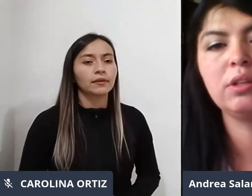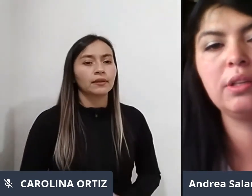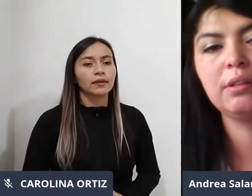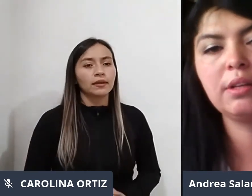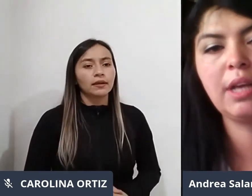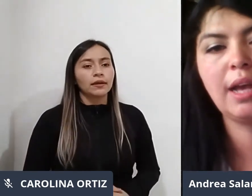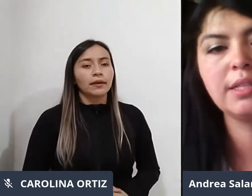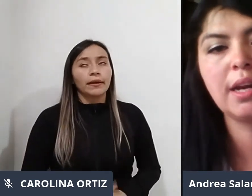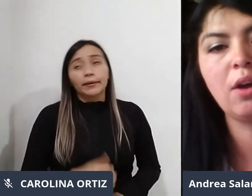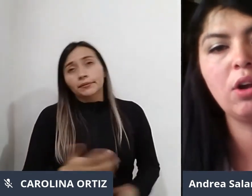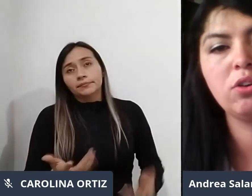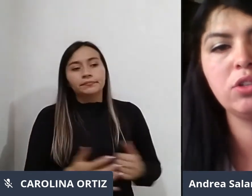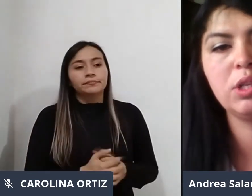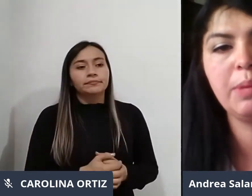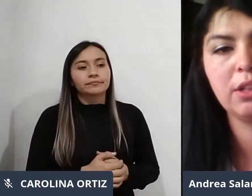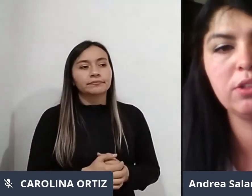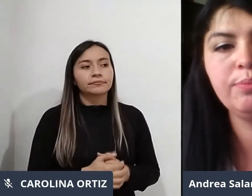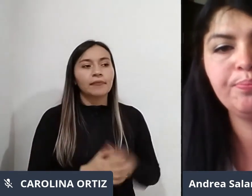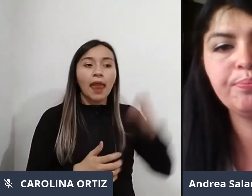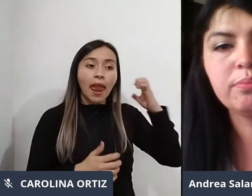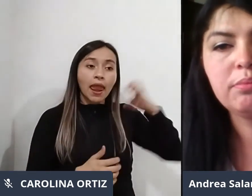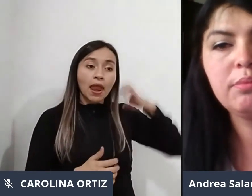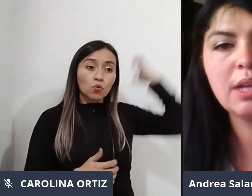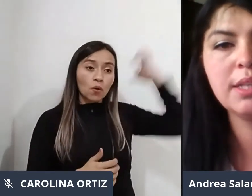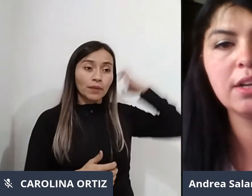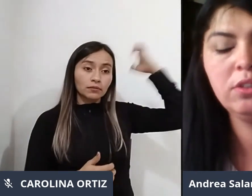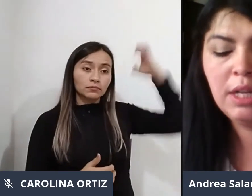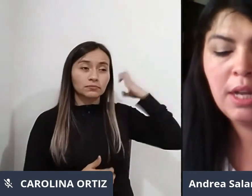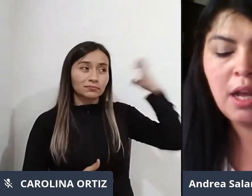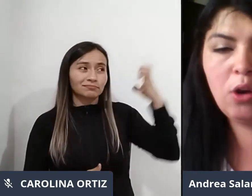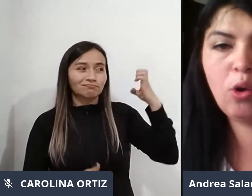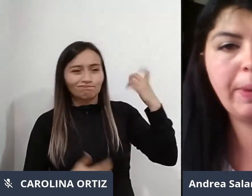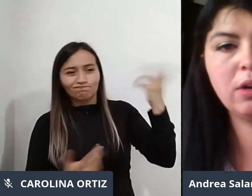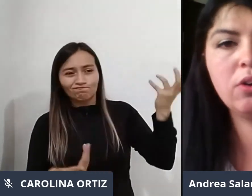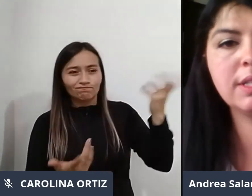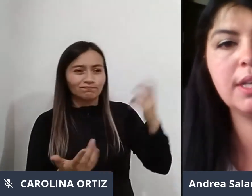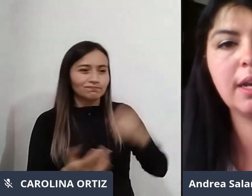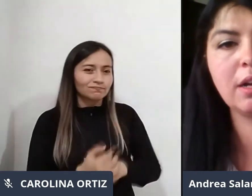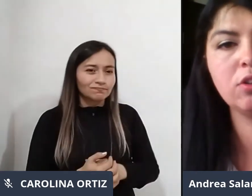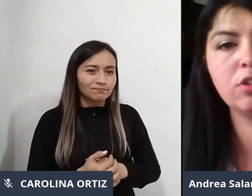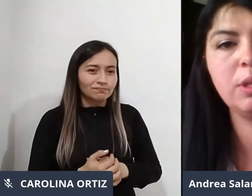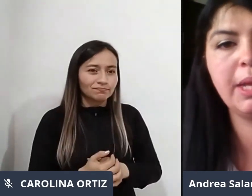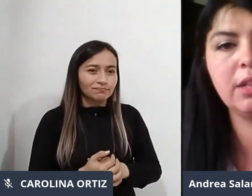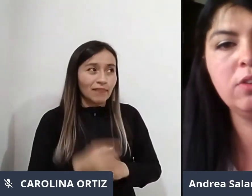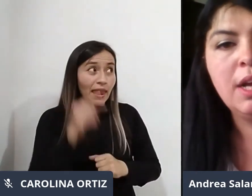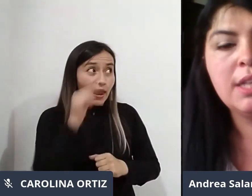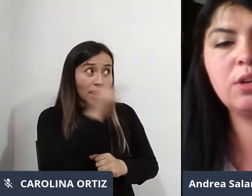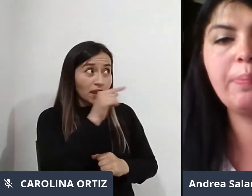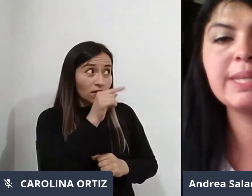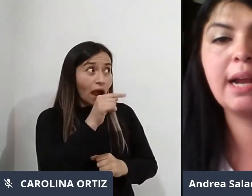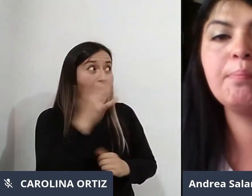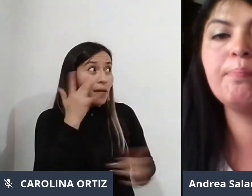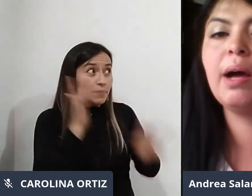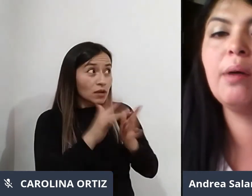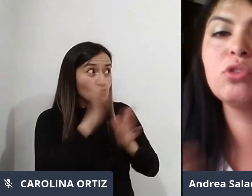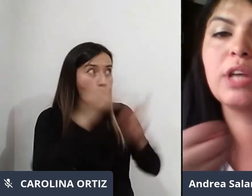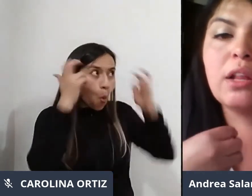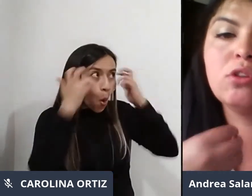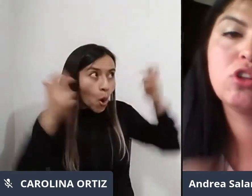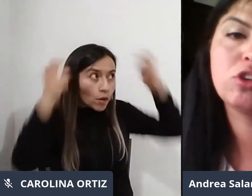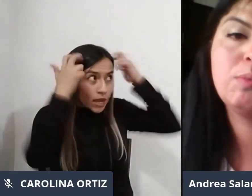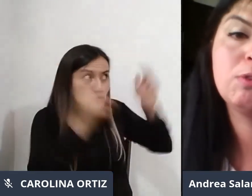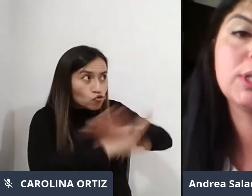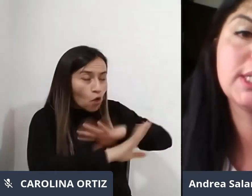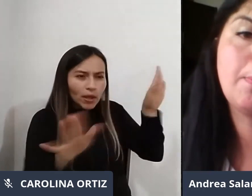centro que ha encerrado el conocimiento, ¿cierto? Europa no encierra el conocimiento, sino empezar a